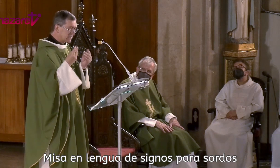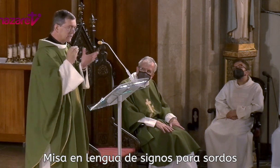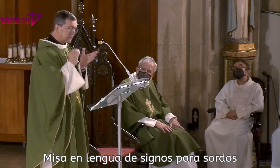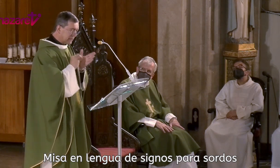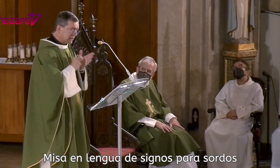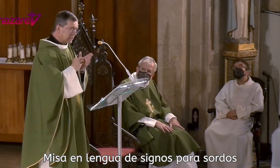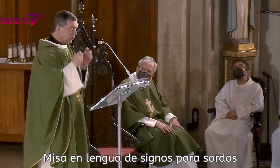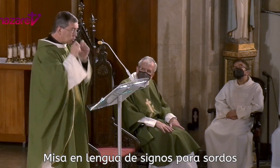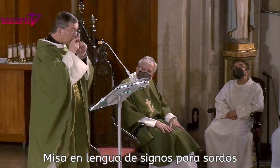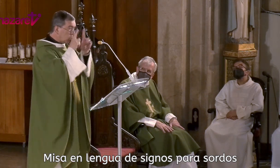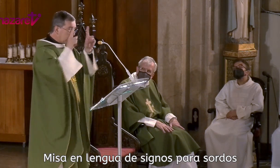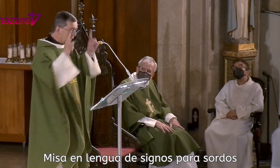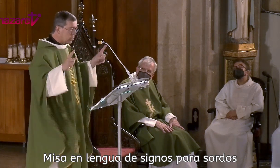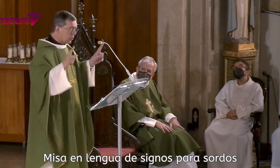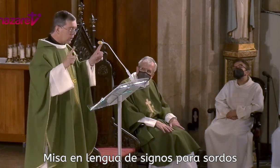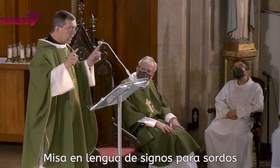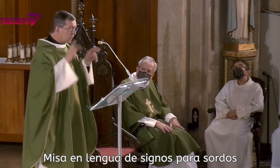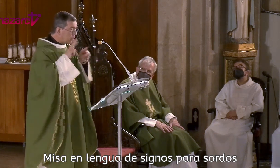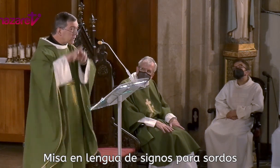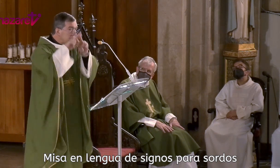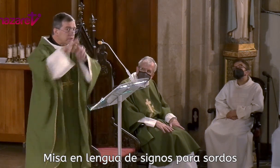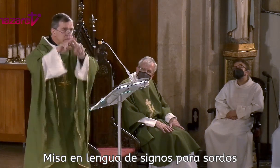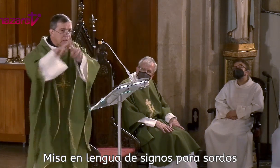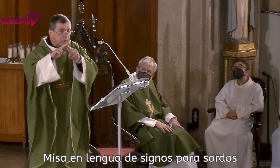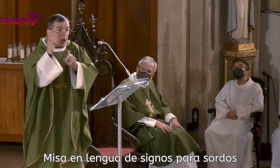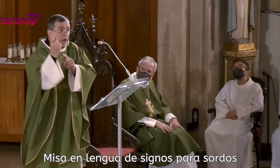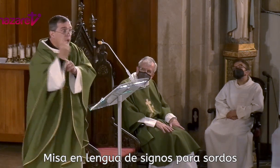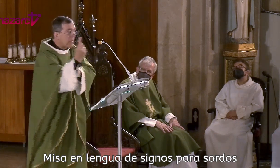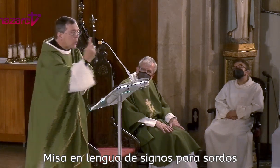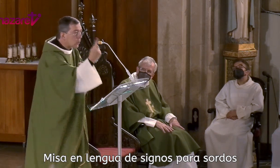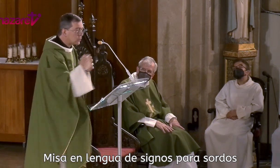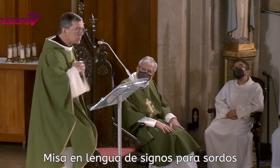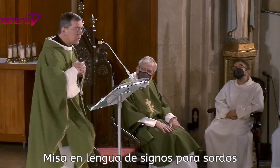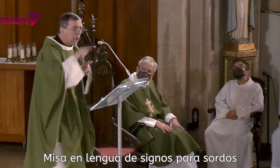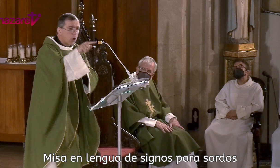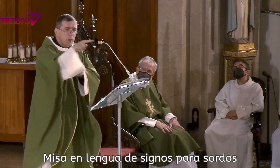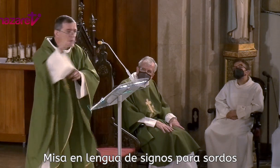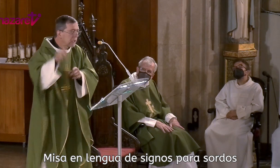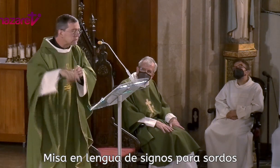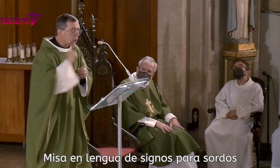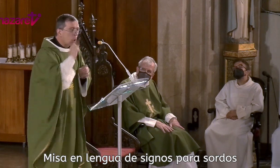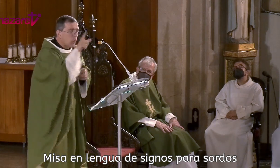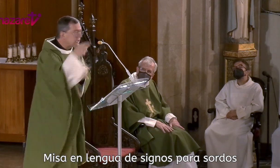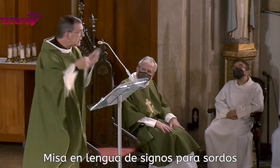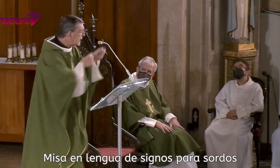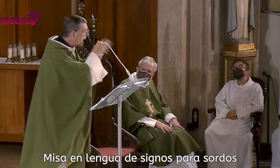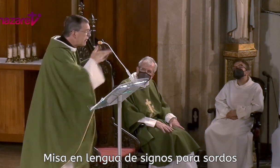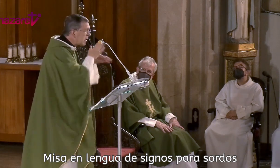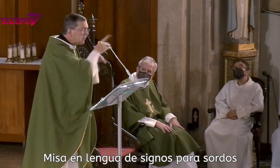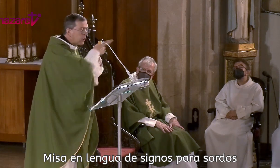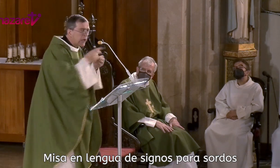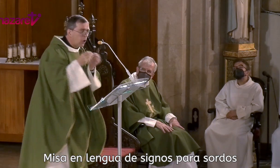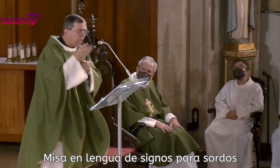Tantas veces, todo el año, hemos revisado a cada uno, a los demás, cómo es, qué hace, por qué lo hace.